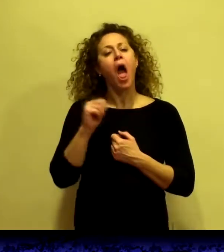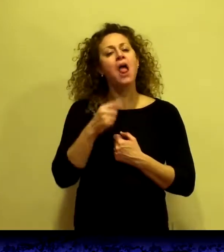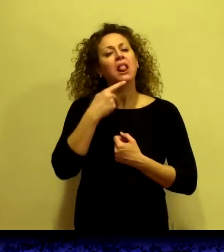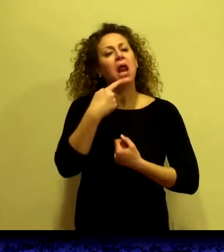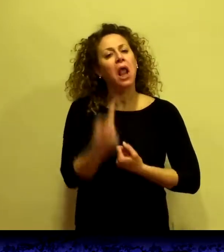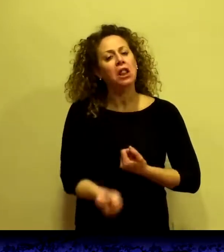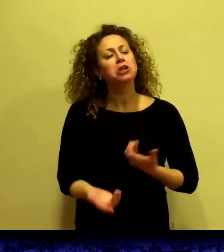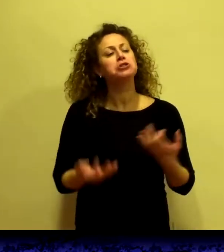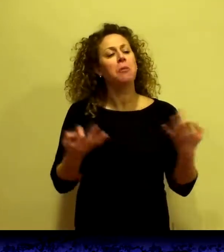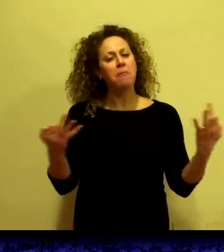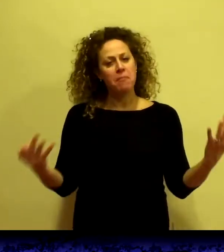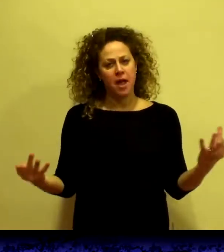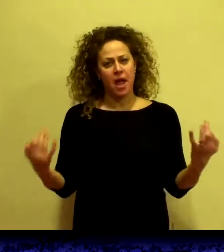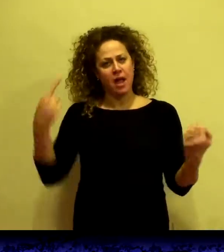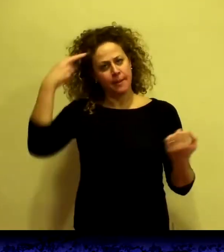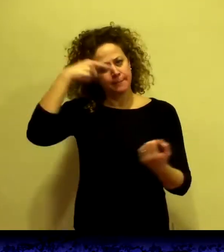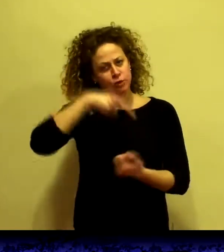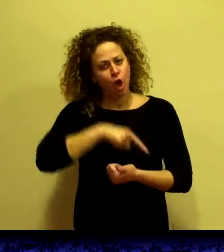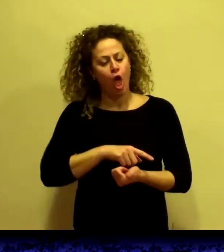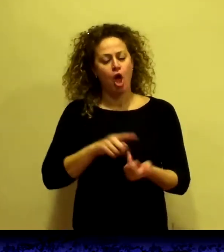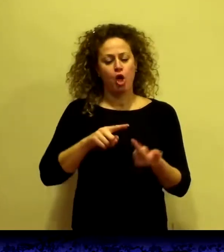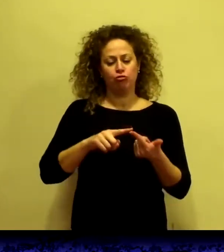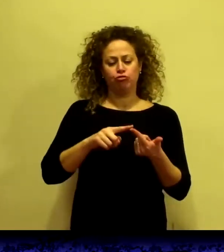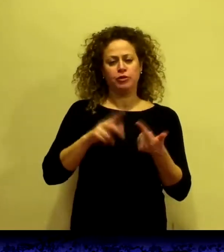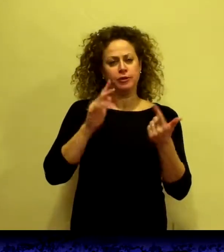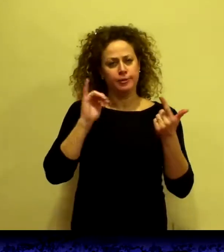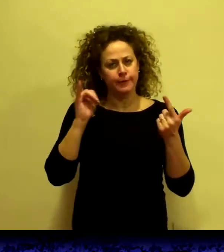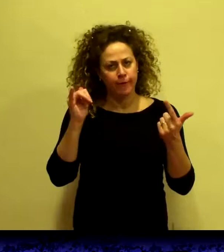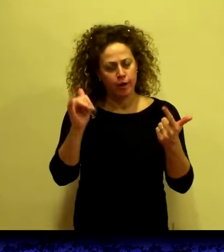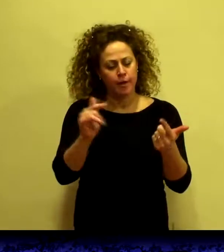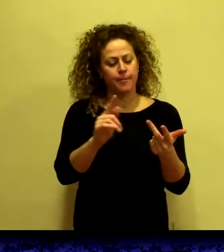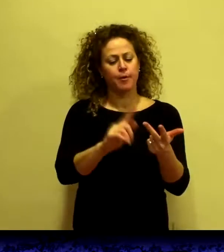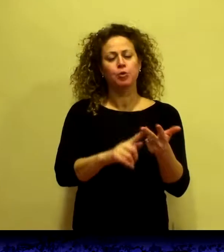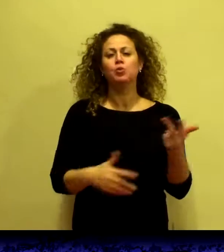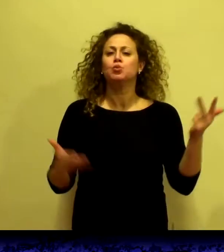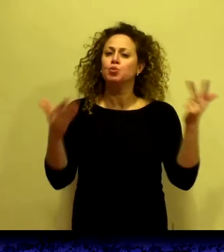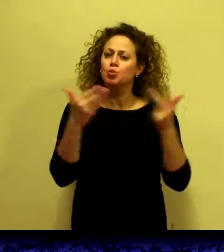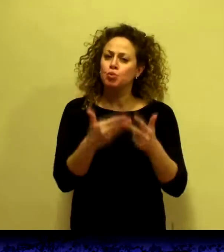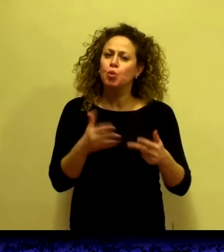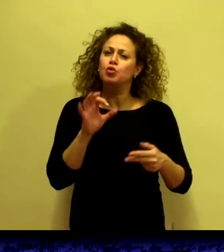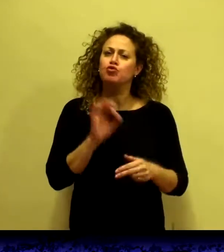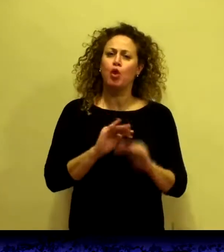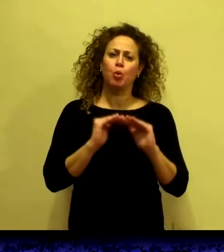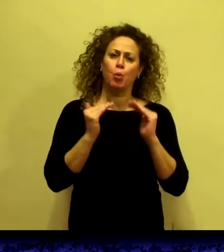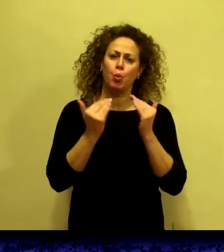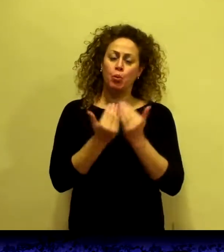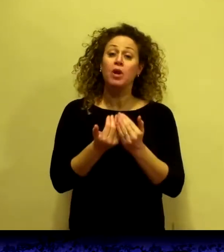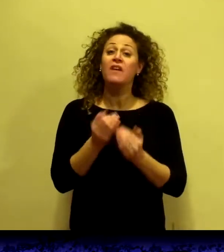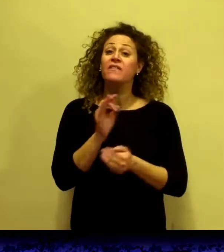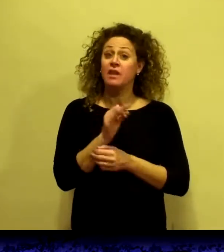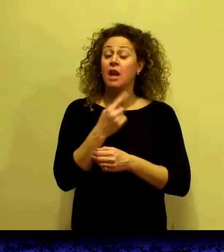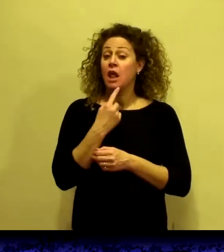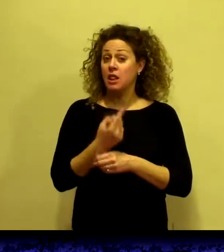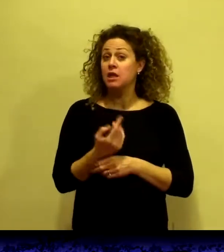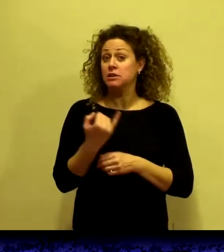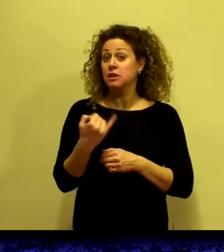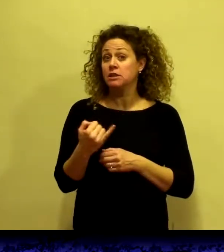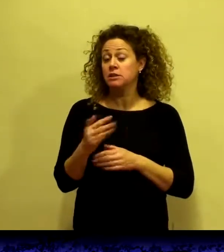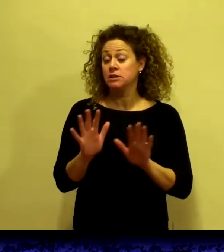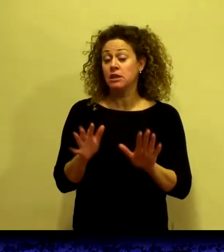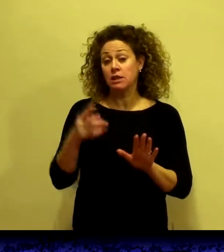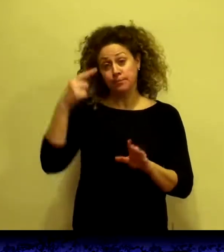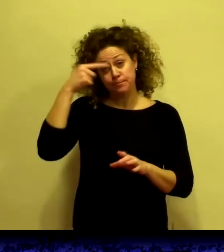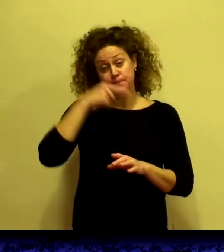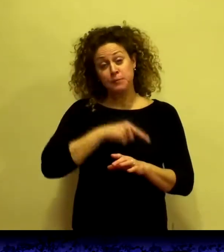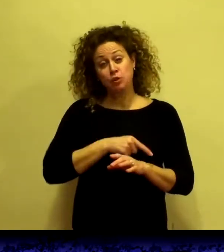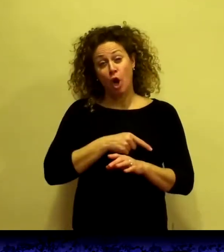studio, cioè c'è tutto. Quindi, ci sono anche i tornei che non abbiamo ancora nominato. Tornei, quindi con il casino, con la